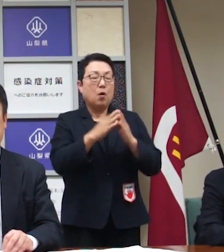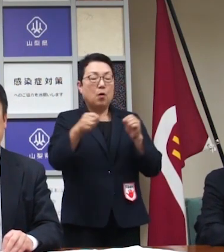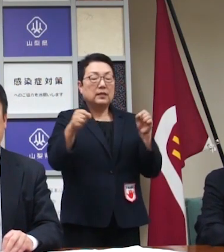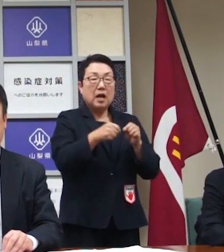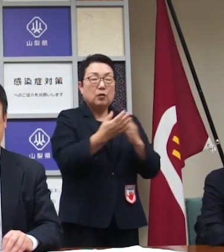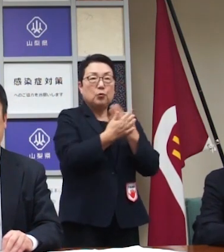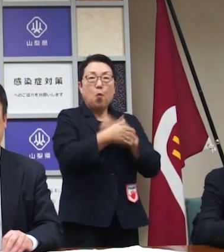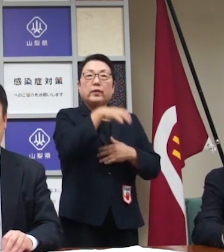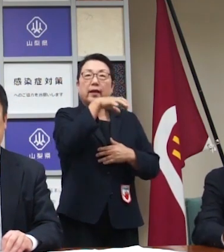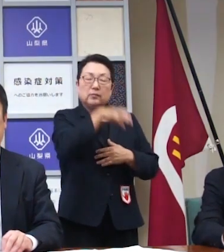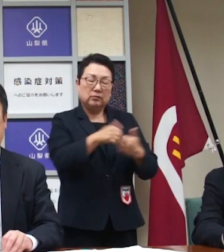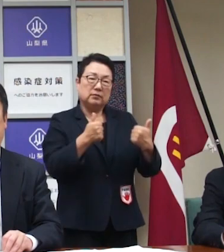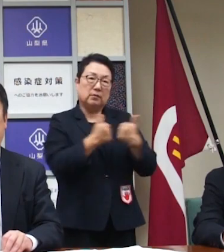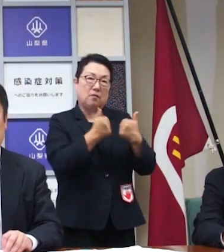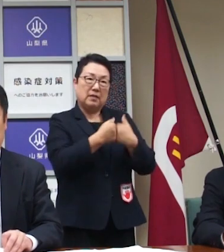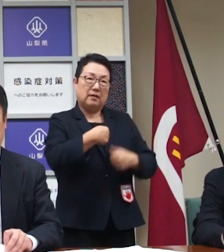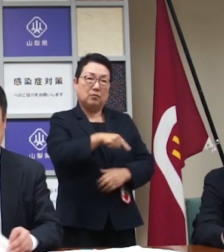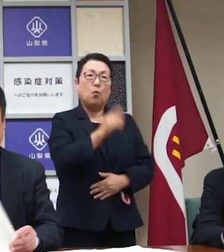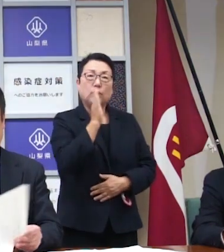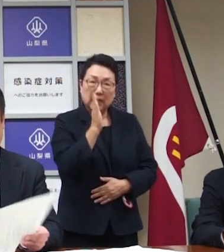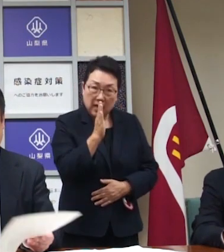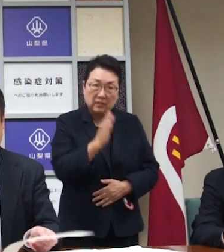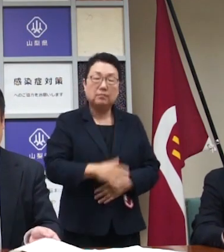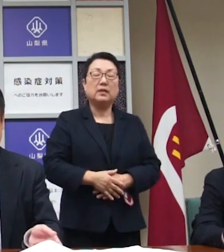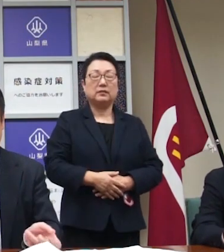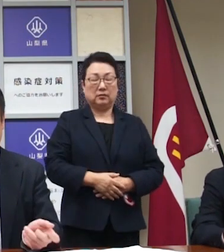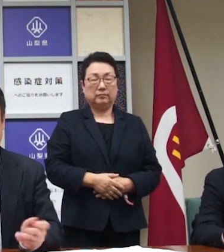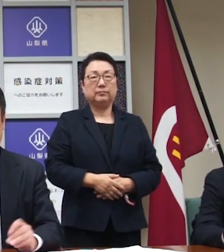健所に、ご相談をお願いいたします。